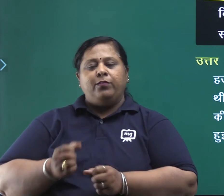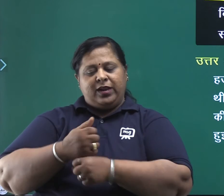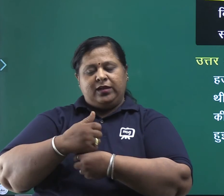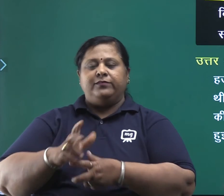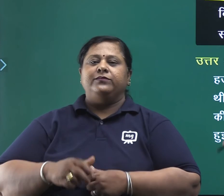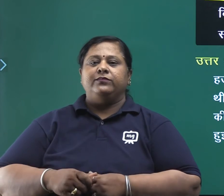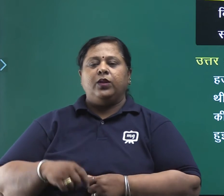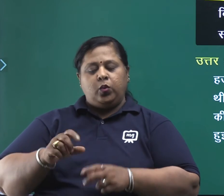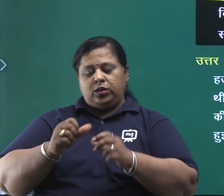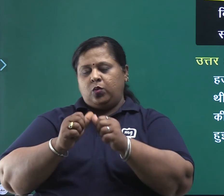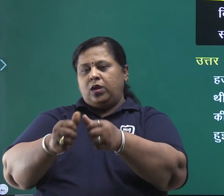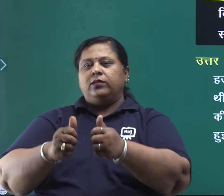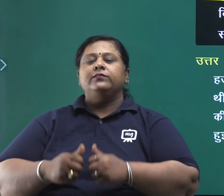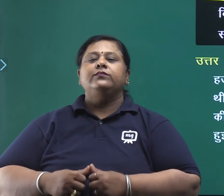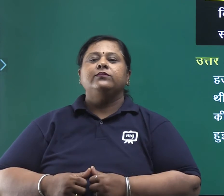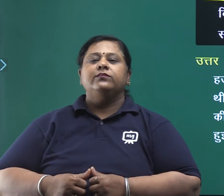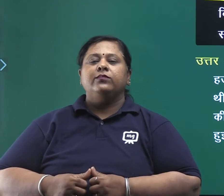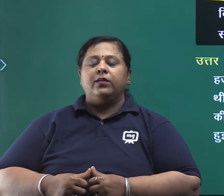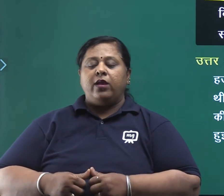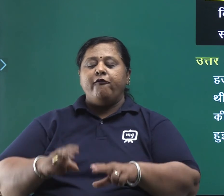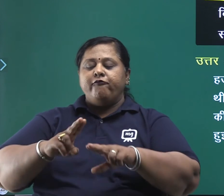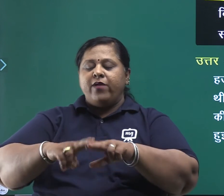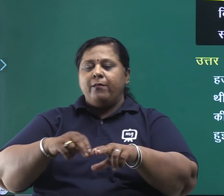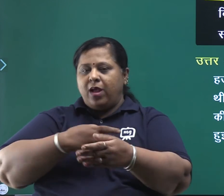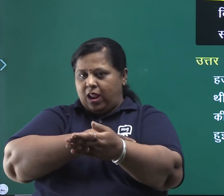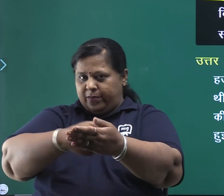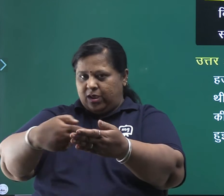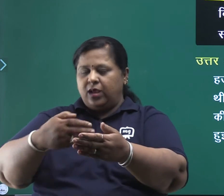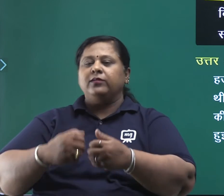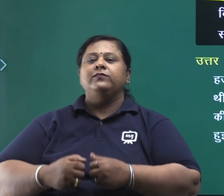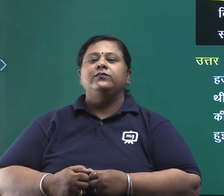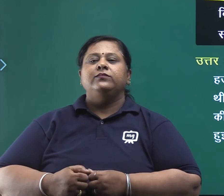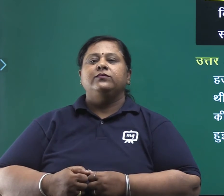उत्तर होगा बच्चों, फिल्म आलम आरा